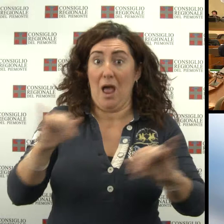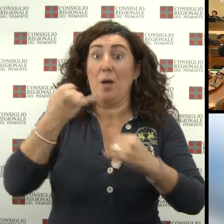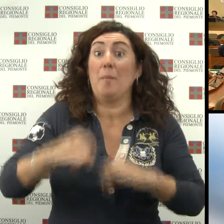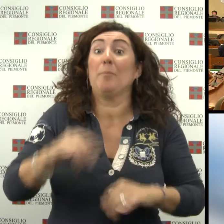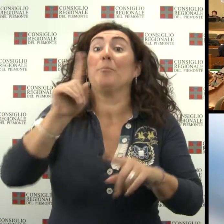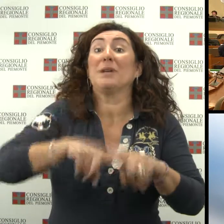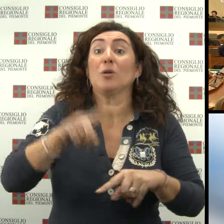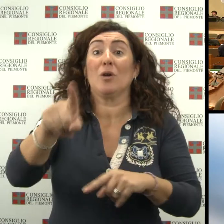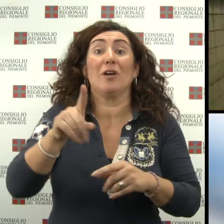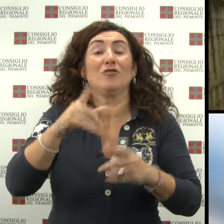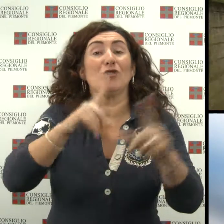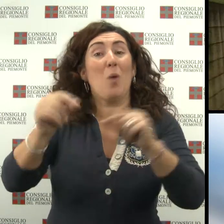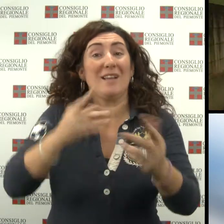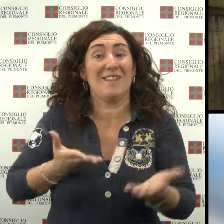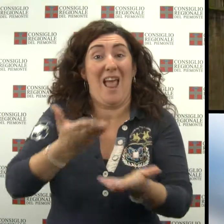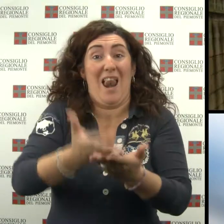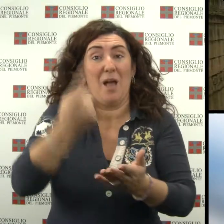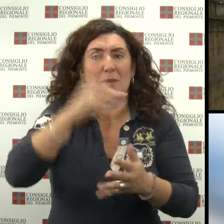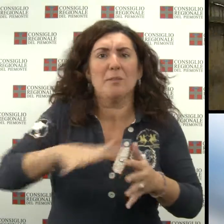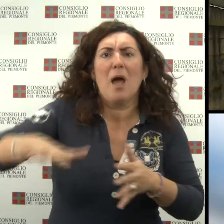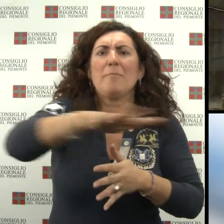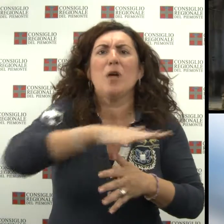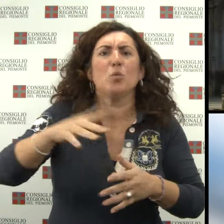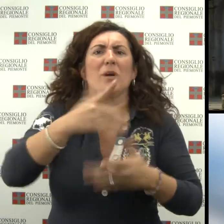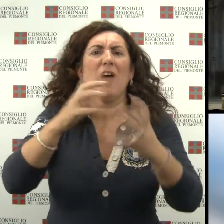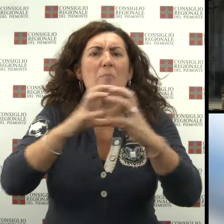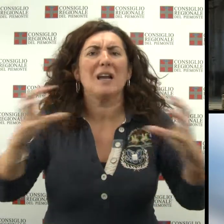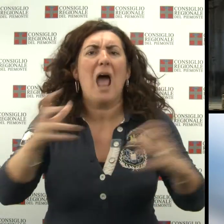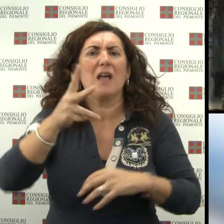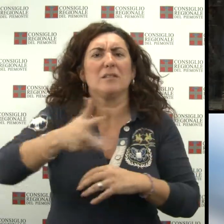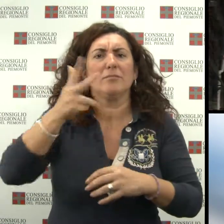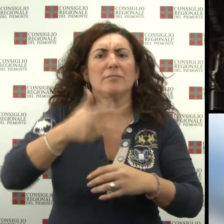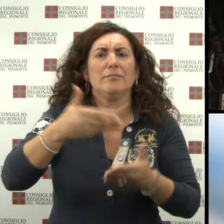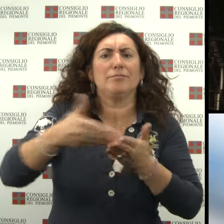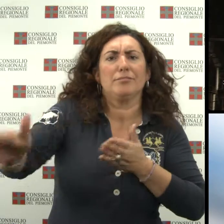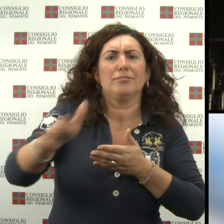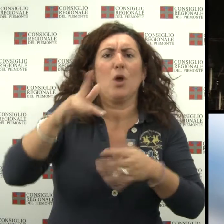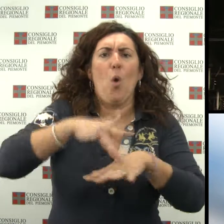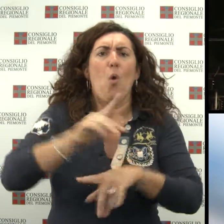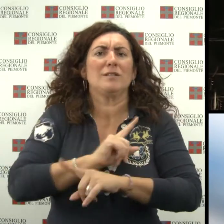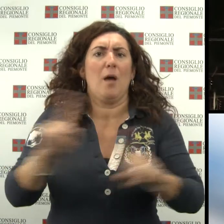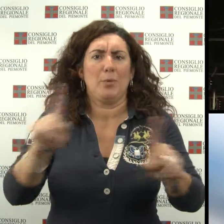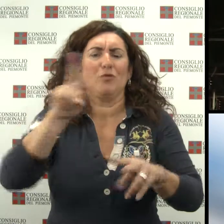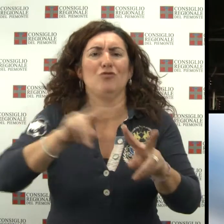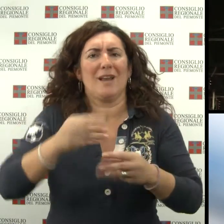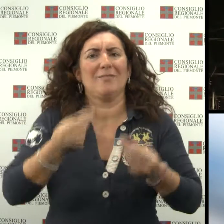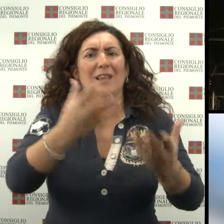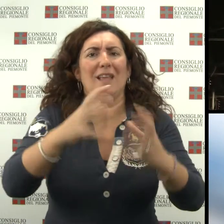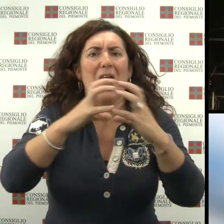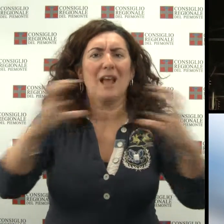per la mappatura e il recupero di fabbricati dismessi di stazioni ferroviarie, ridestinandoli a enti e associazioni.